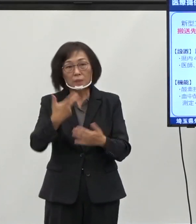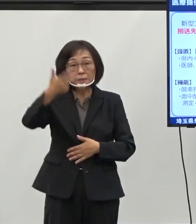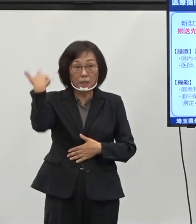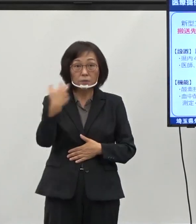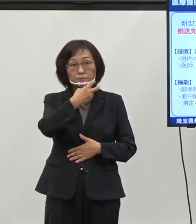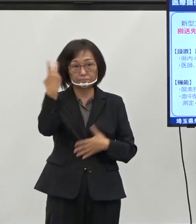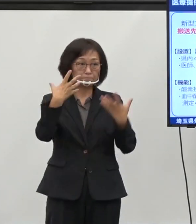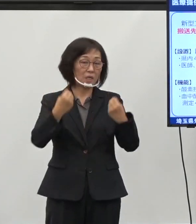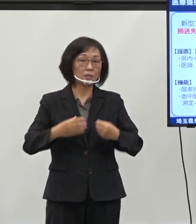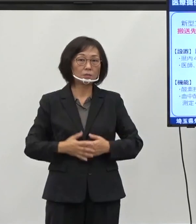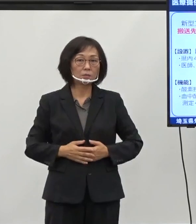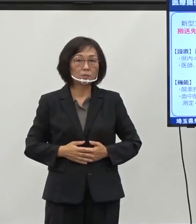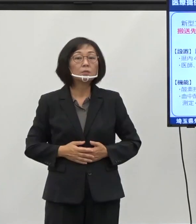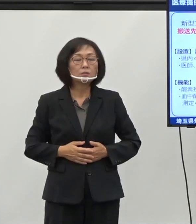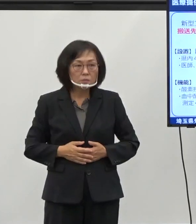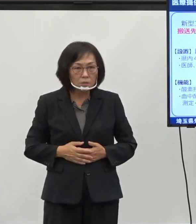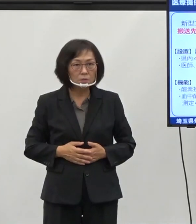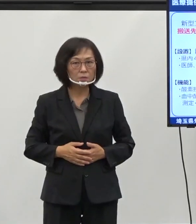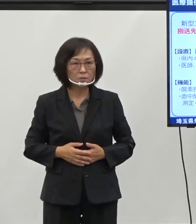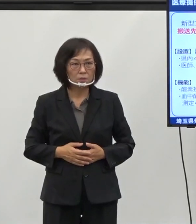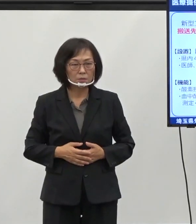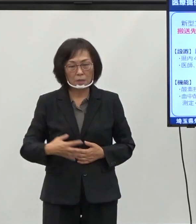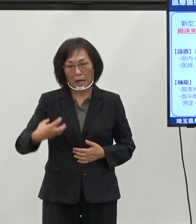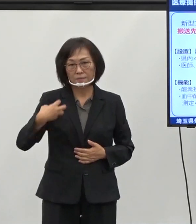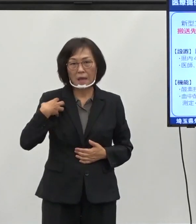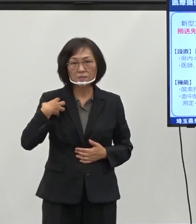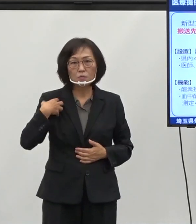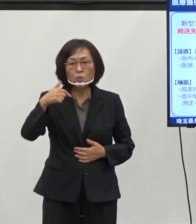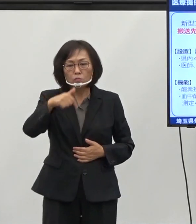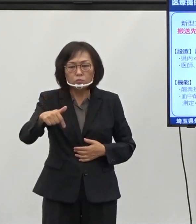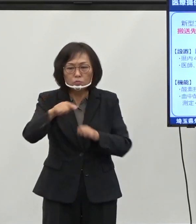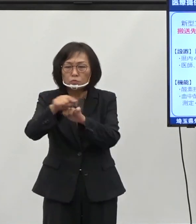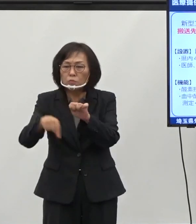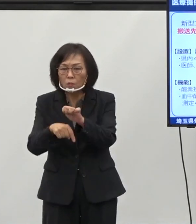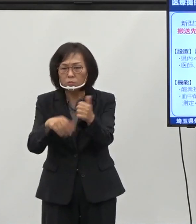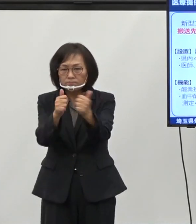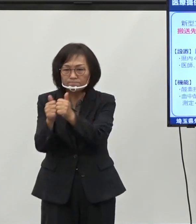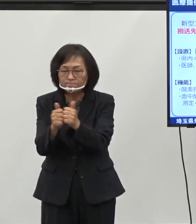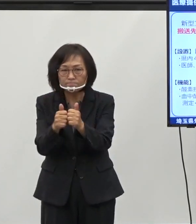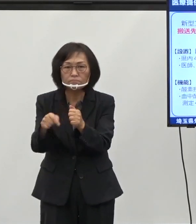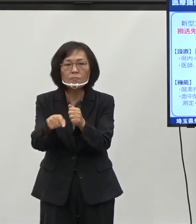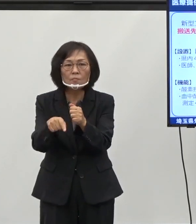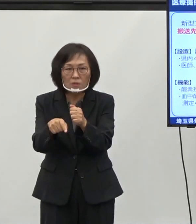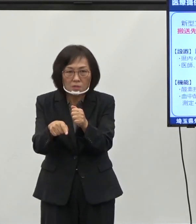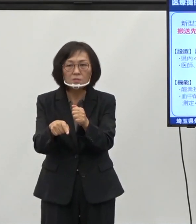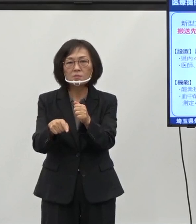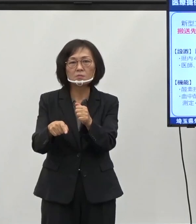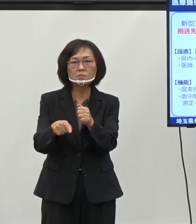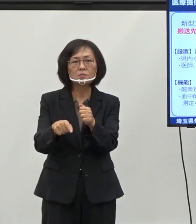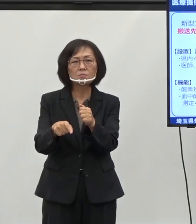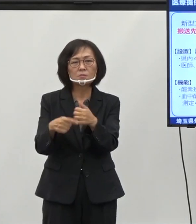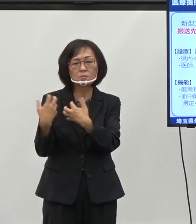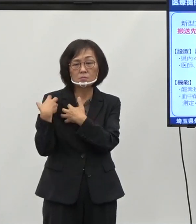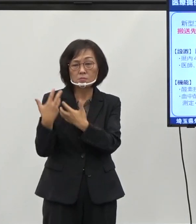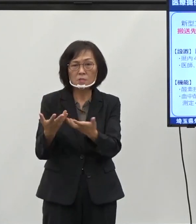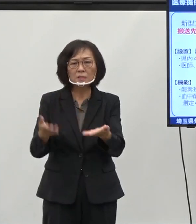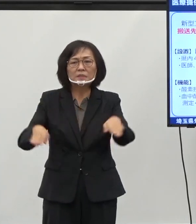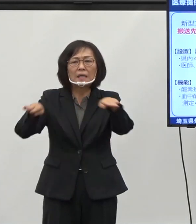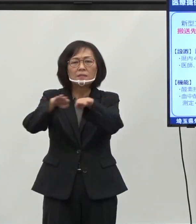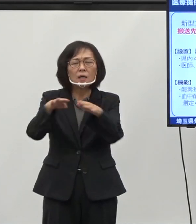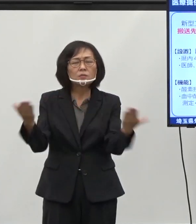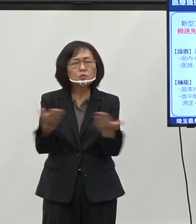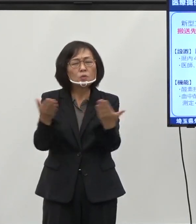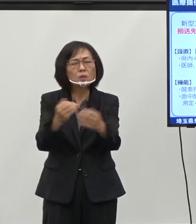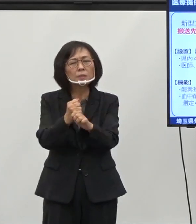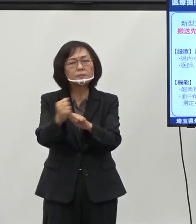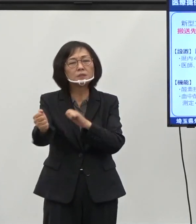そこでそれも含めて、担当の部局と話をしたところ、センターの方で業務が滞っていますと。